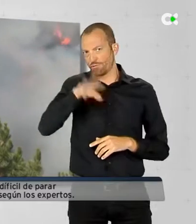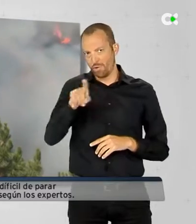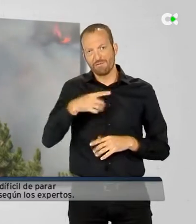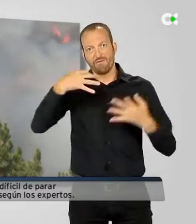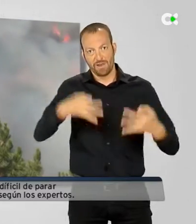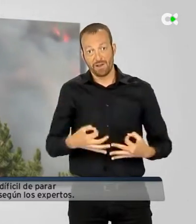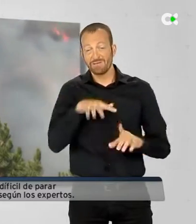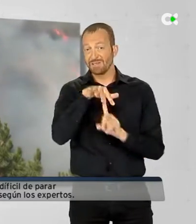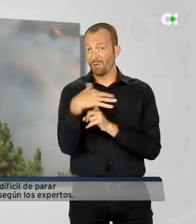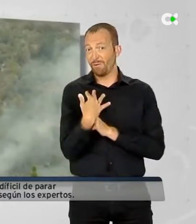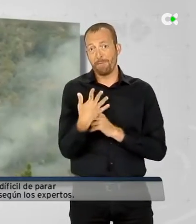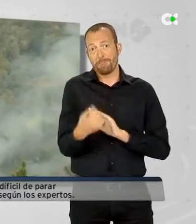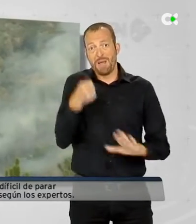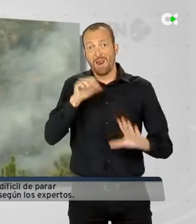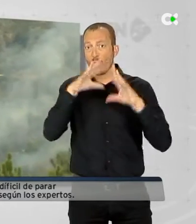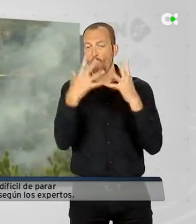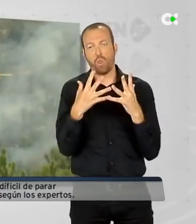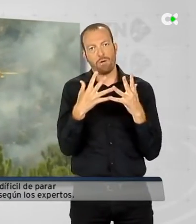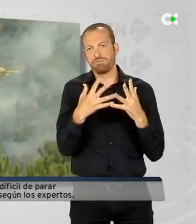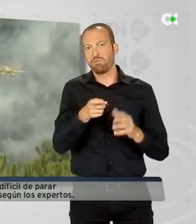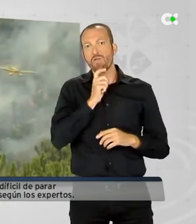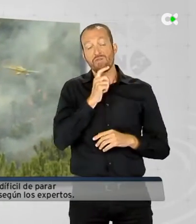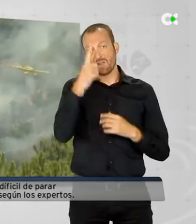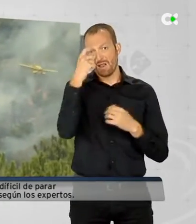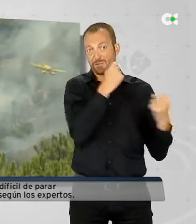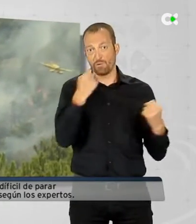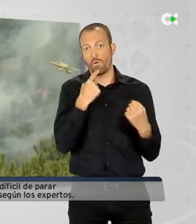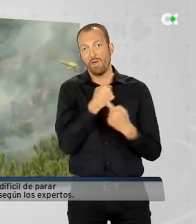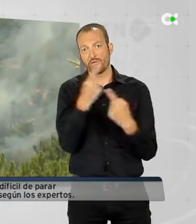Situación difícil de parar a nivel global, según los expertos.